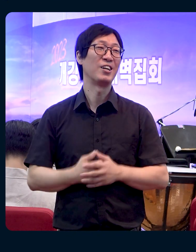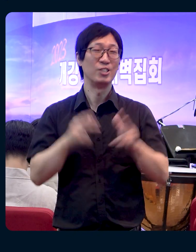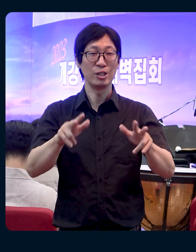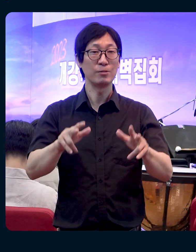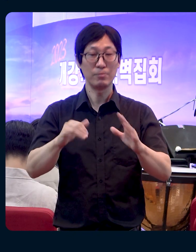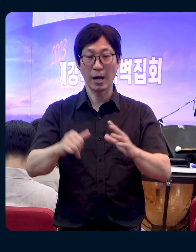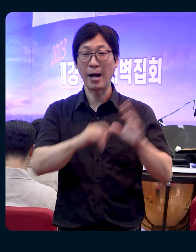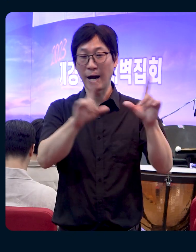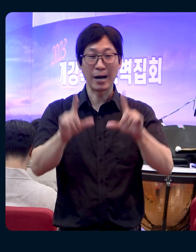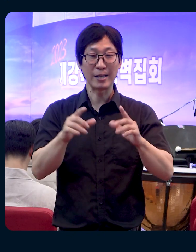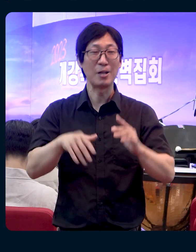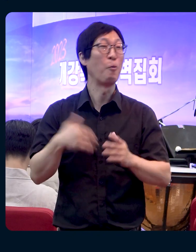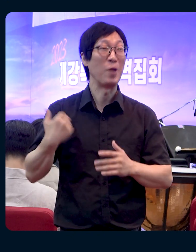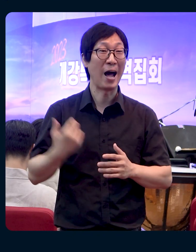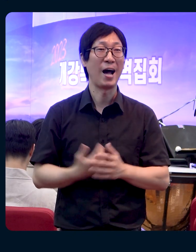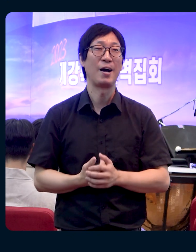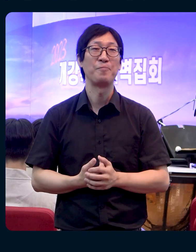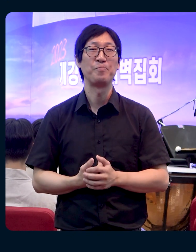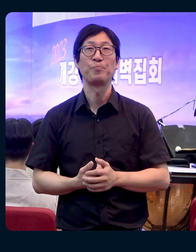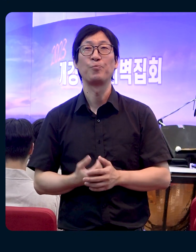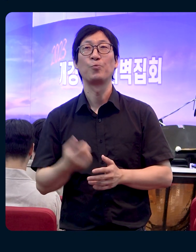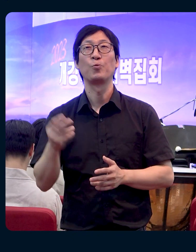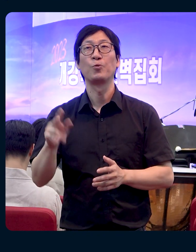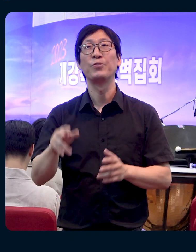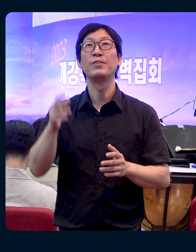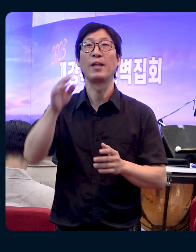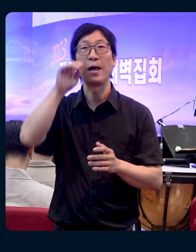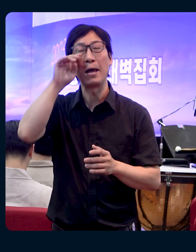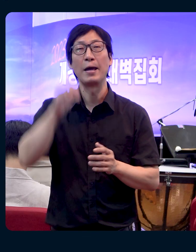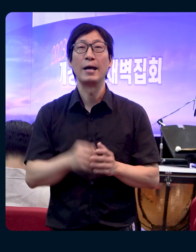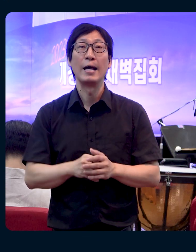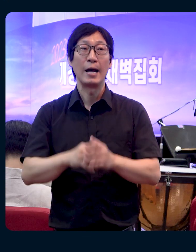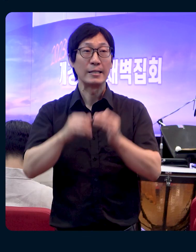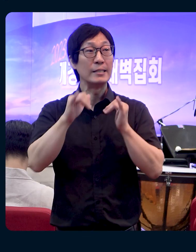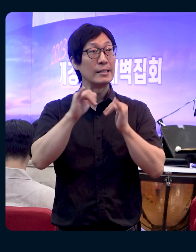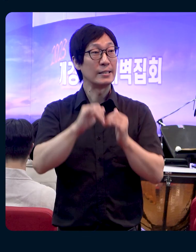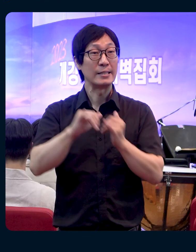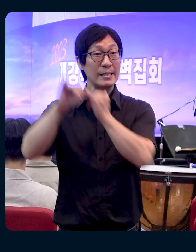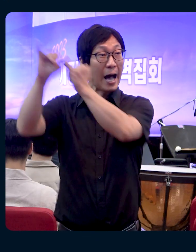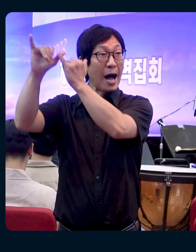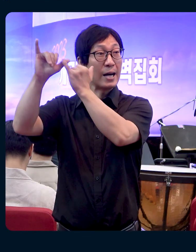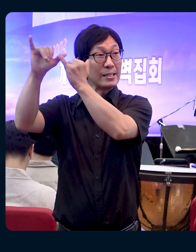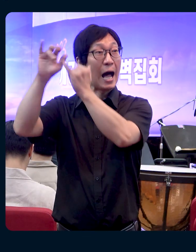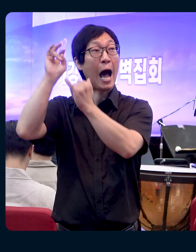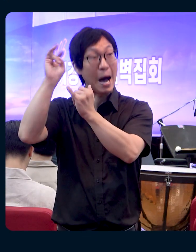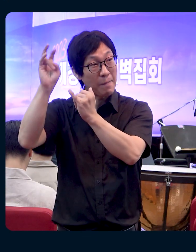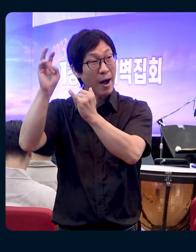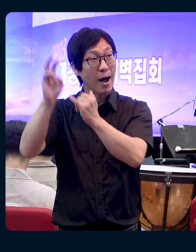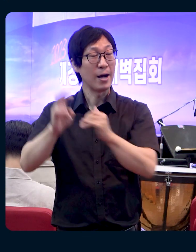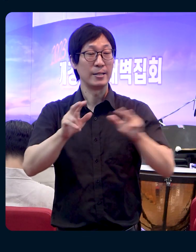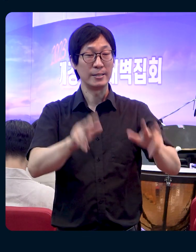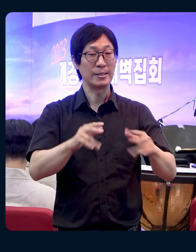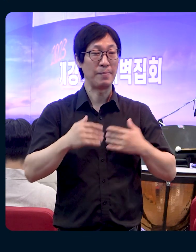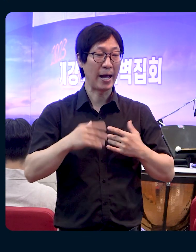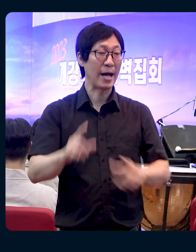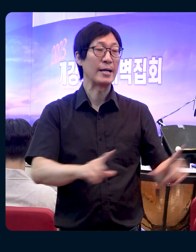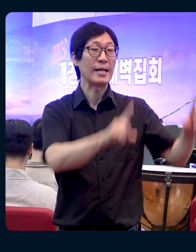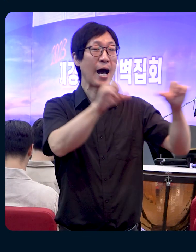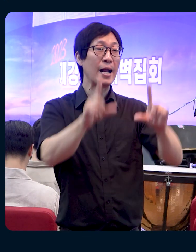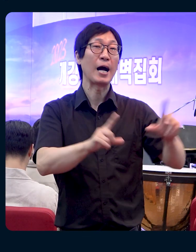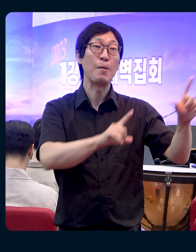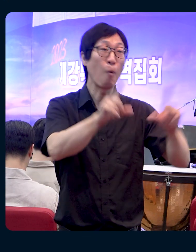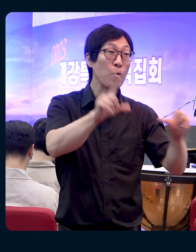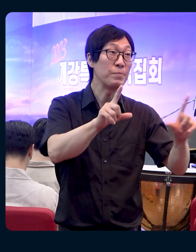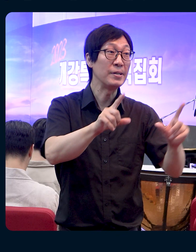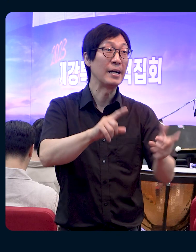그리고 또 하나, 그 상은 지금 여기서 우리가 살아간 삶의 이야기의 반영일 것이다. 그냥 아무나 그냥